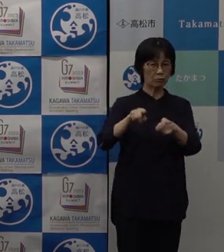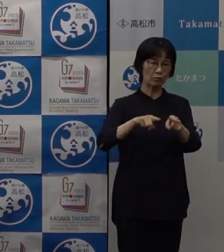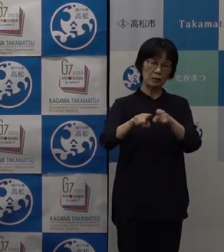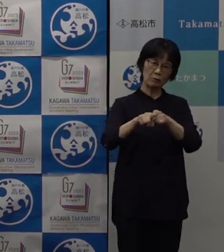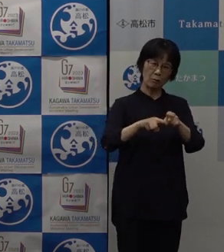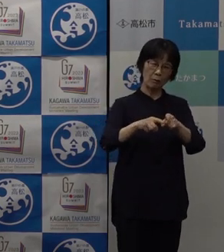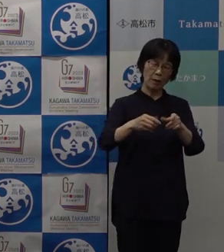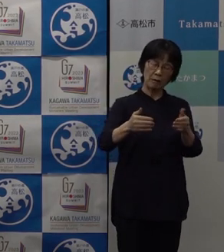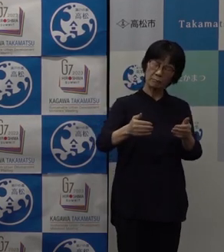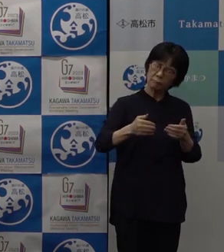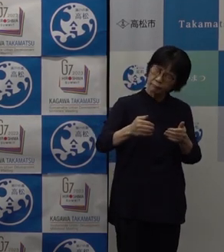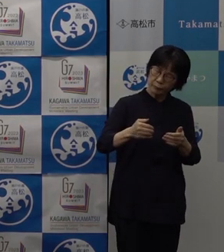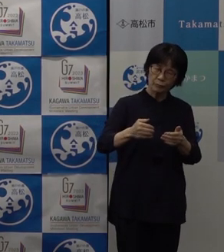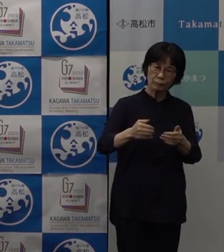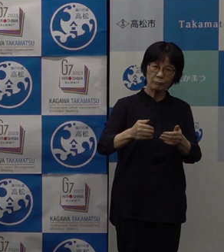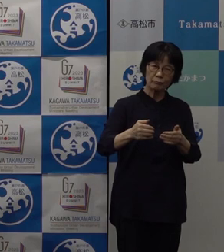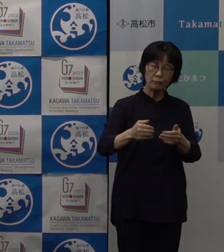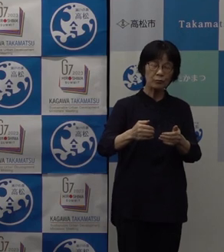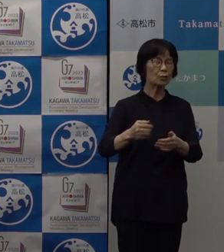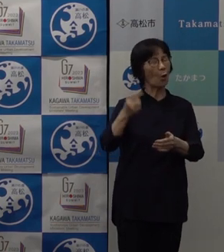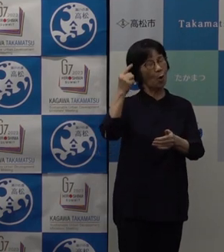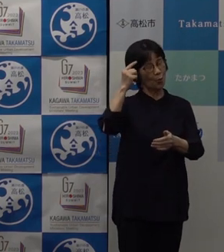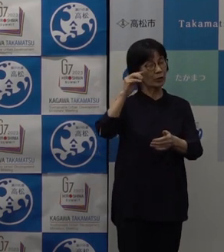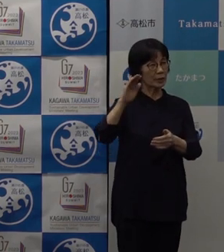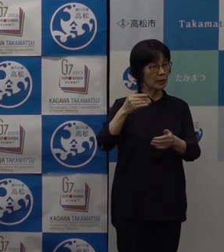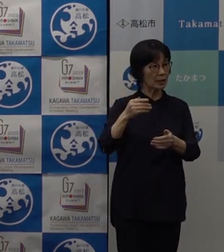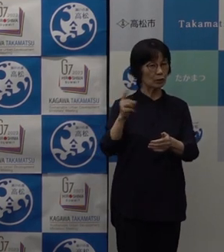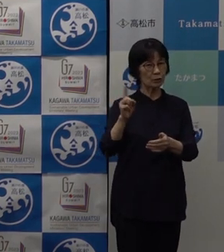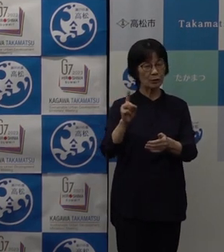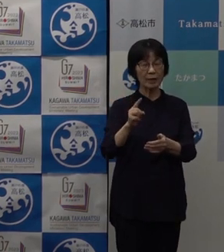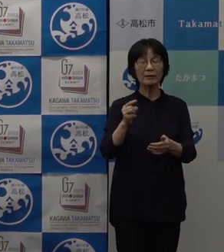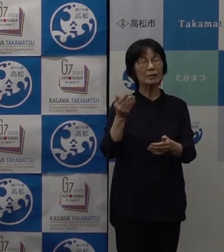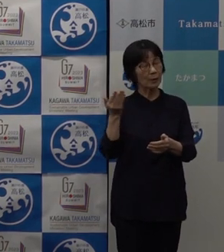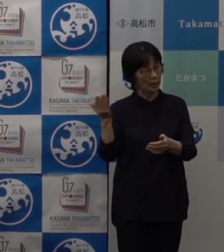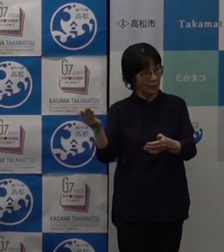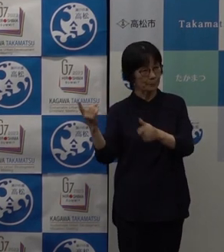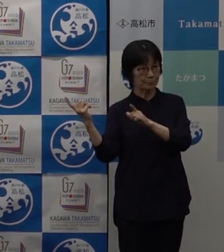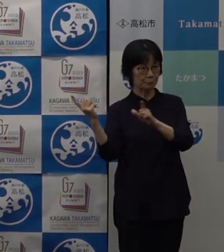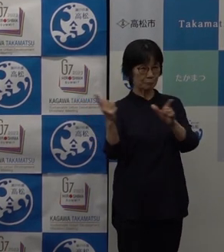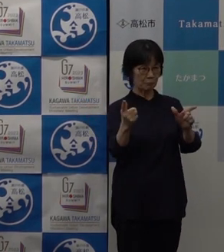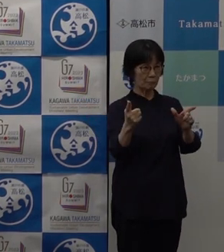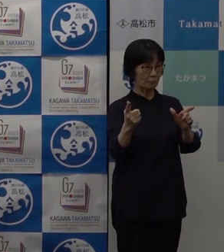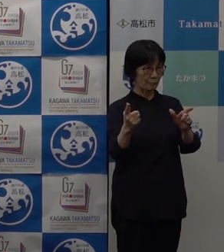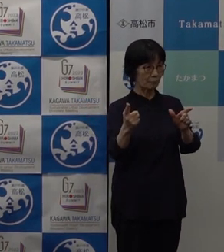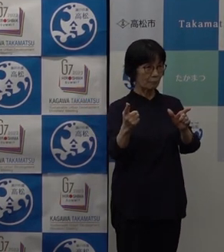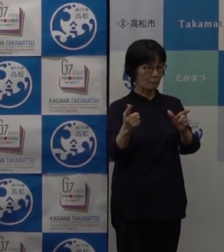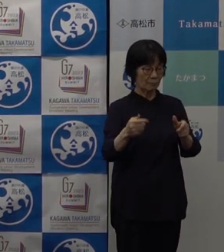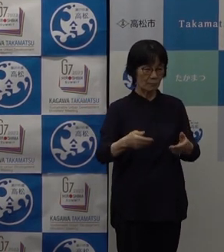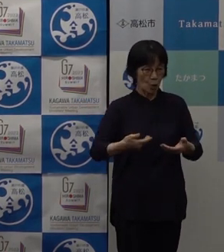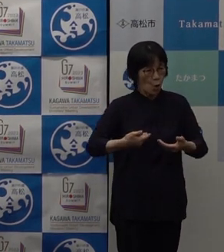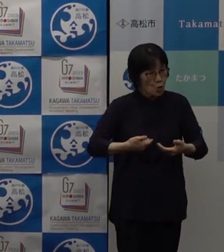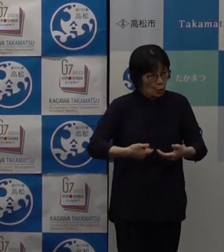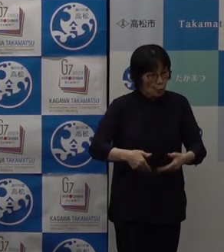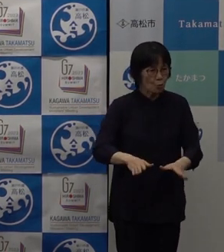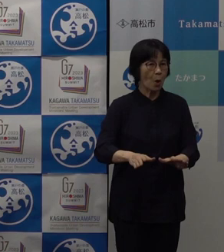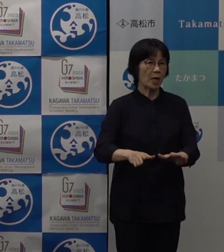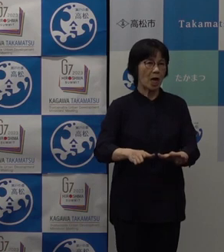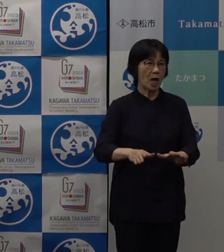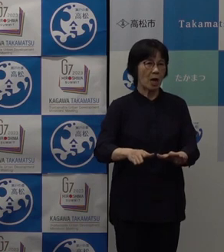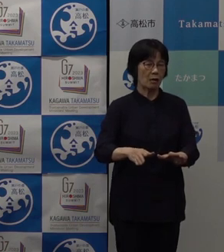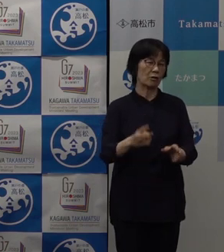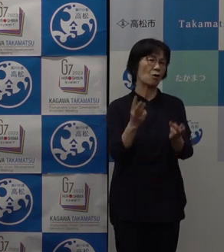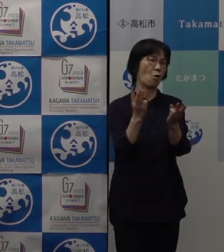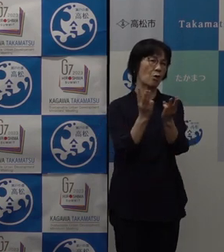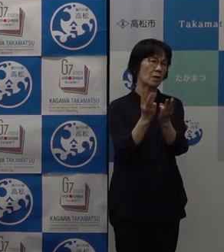かという意見もあると思うんですけども、本当についてはどうでしょうか。 はい、まあ、出生数がですね、年間80万人を切って